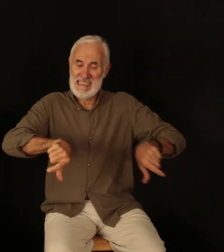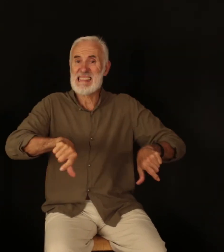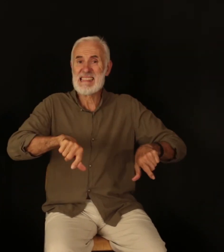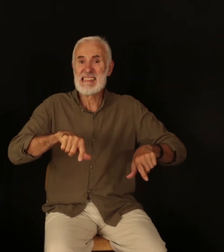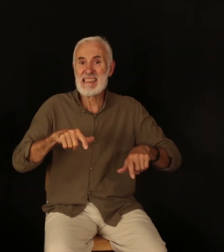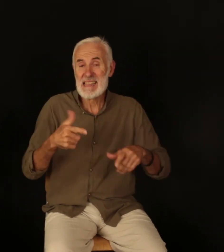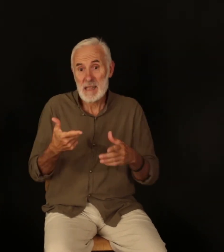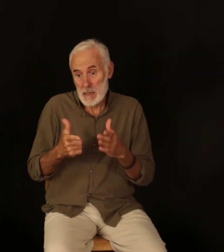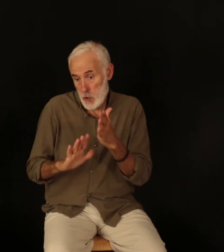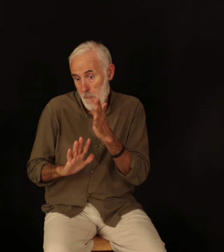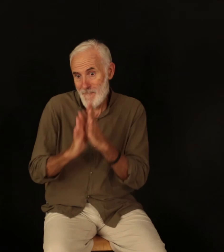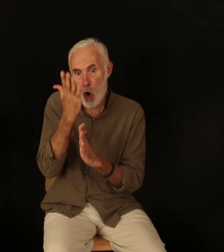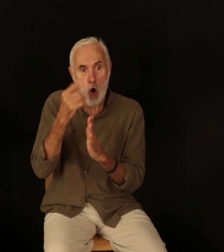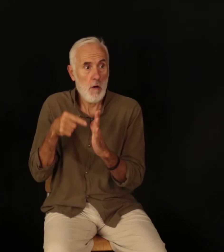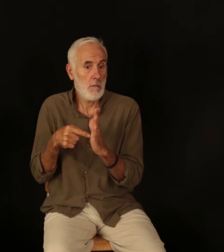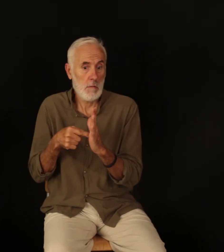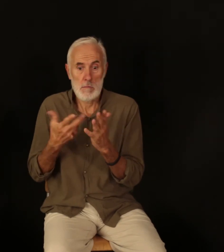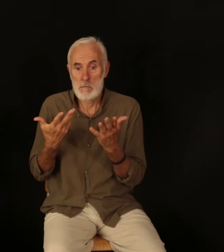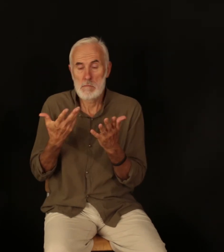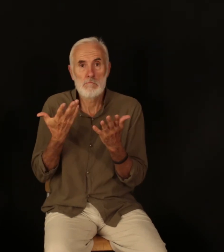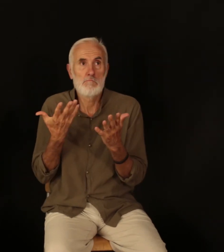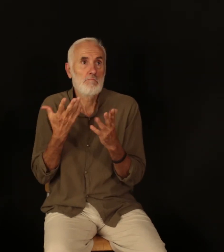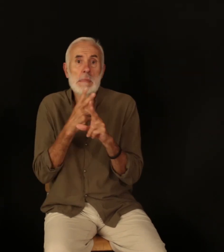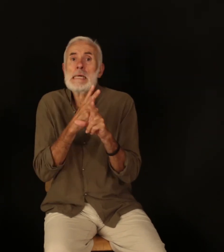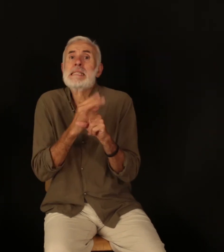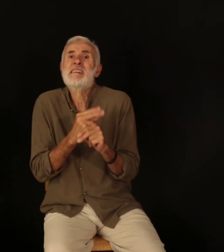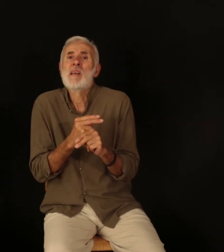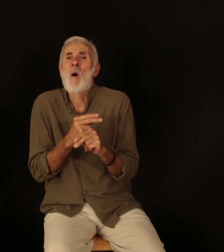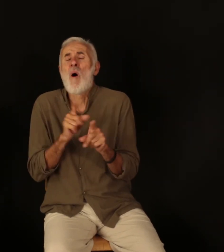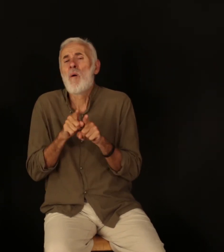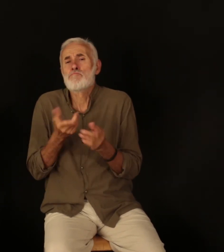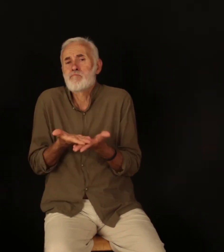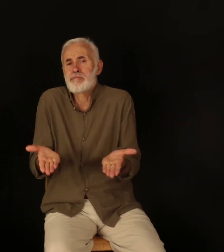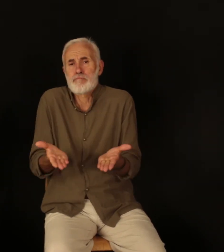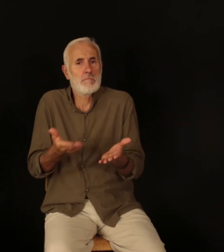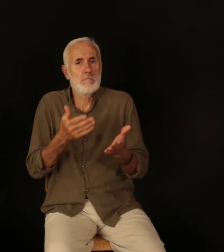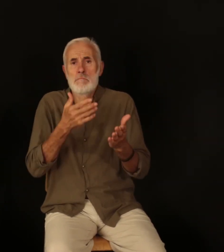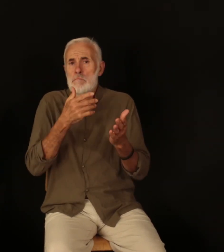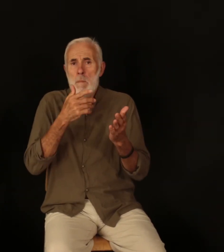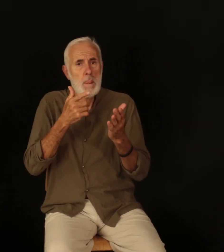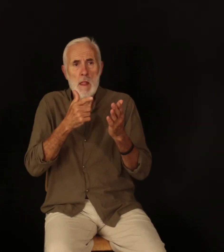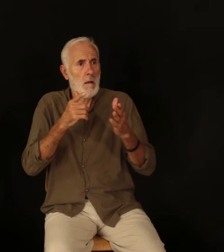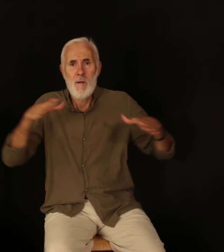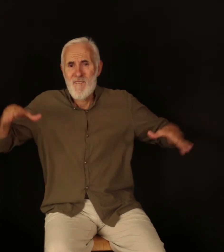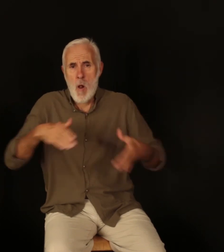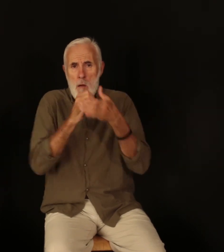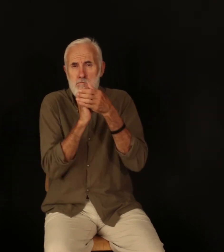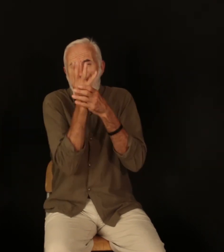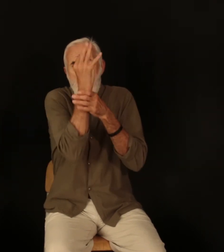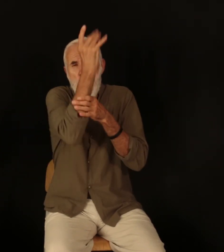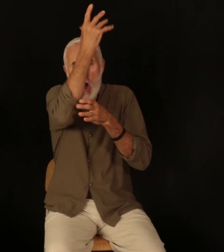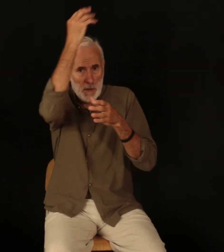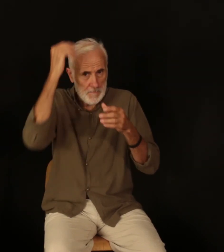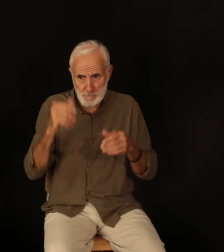Parce qu'effectivement, le feu, on pourrait prendre la définition tout à fait littérale, le feu comme le feu du volcan ou les flammes